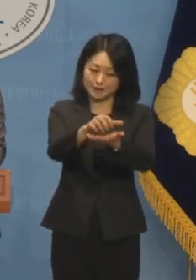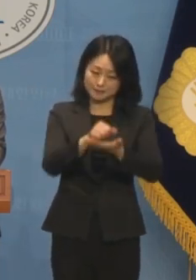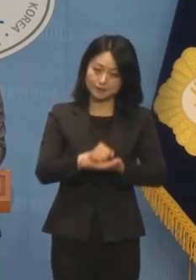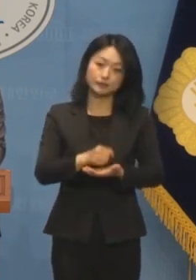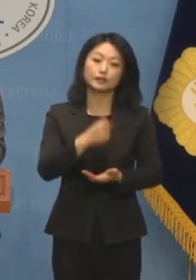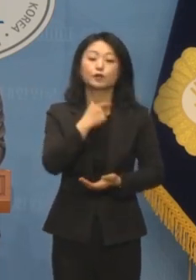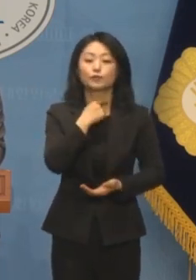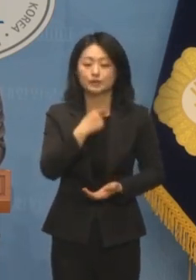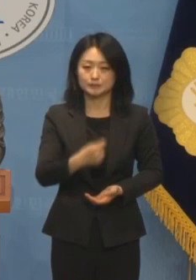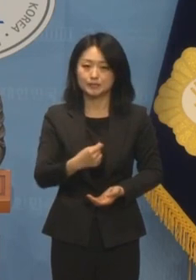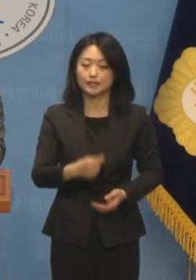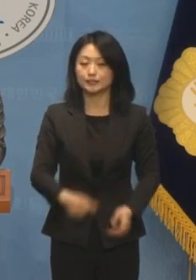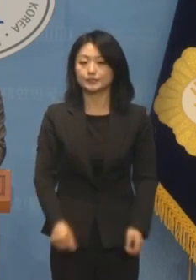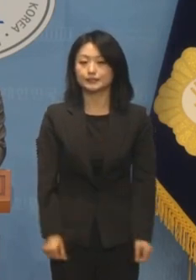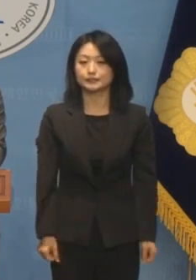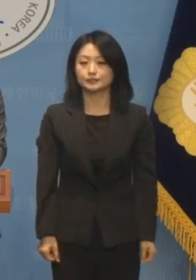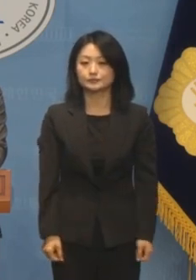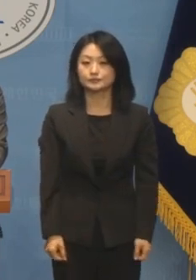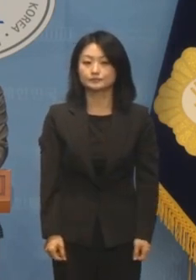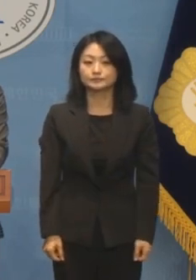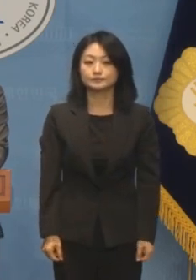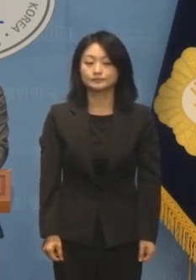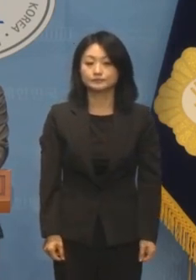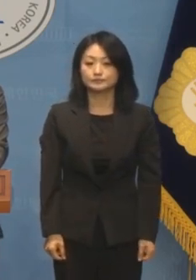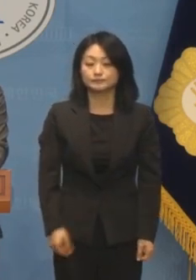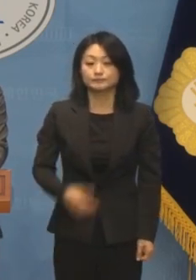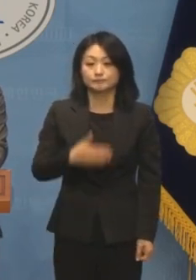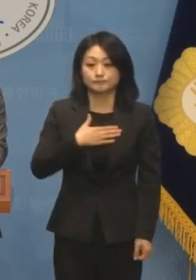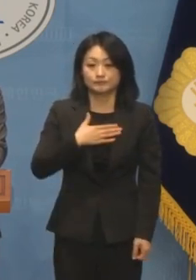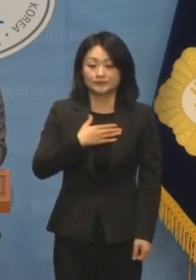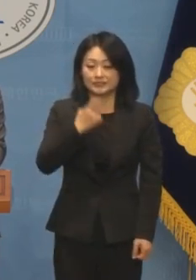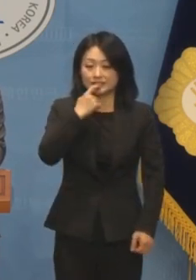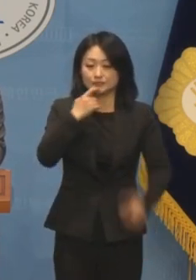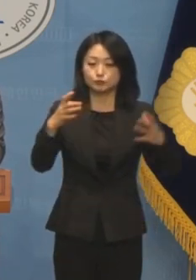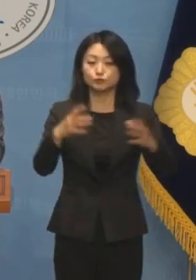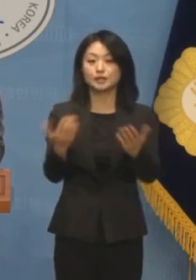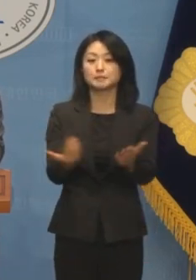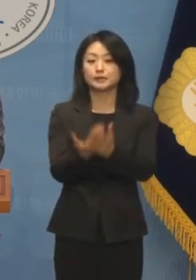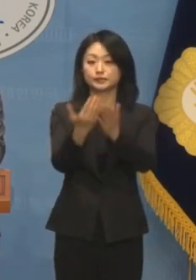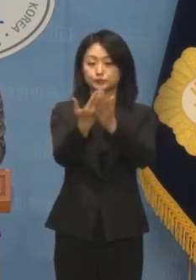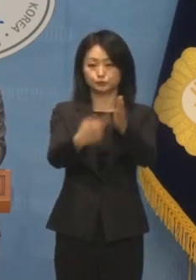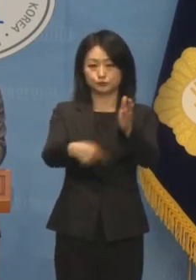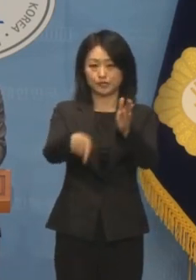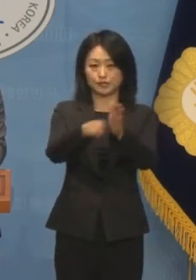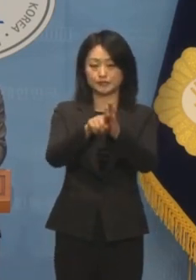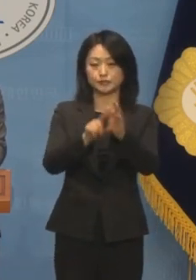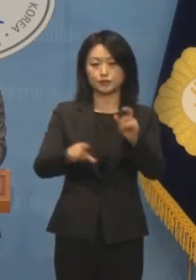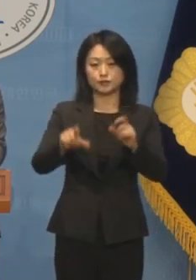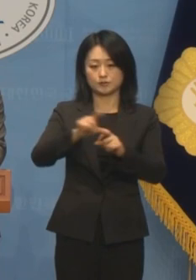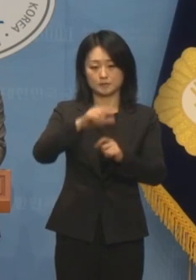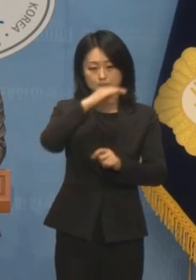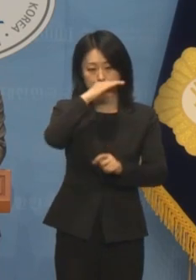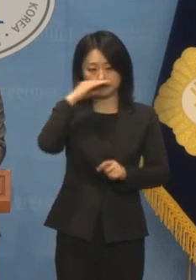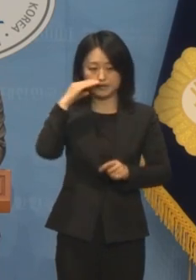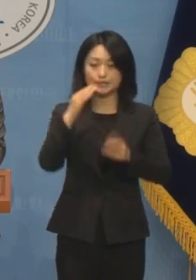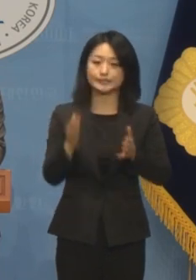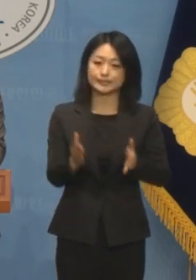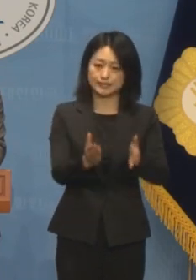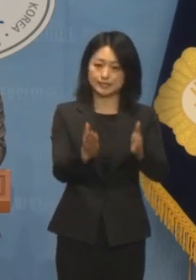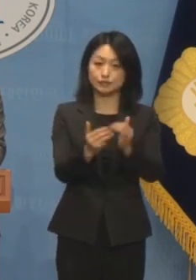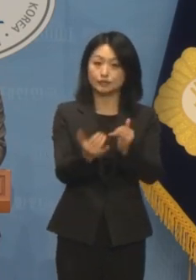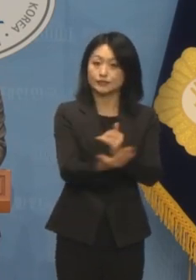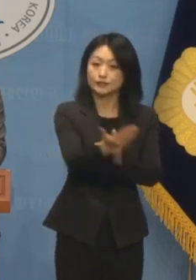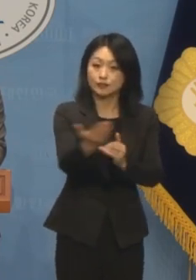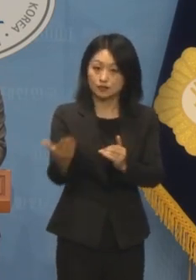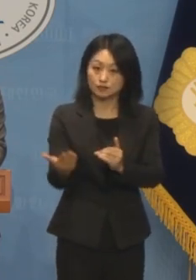요구에 응답해야 할 것입니다. 이것이 민주주의 발전에 더 온당한 길이고 국민의